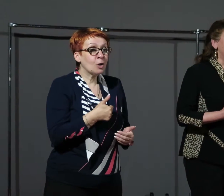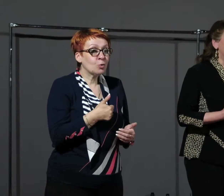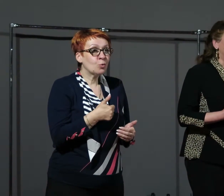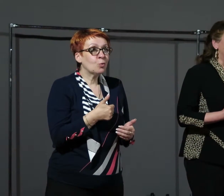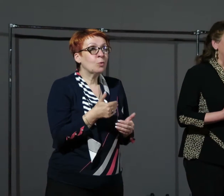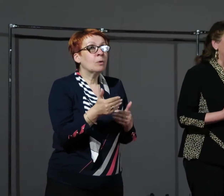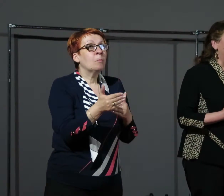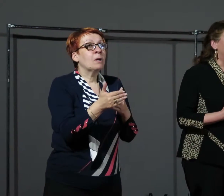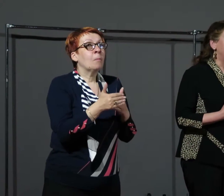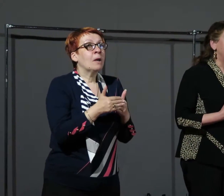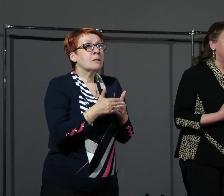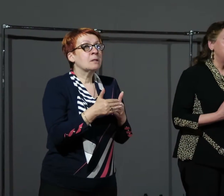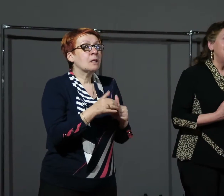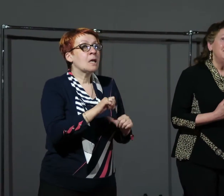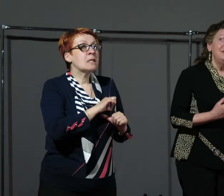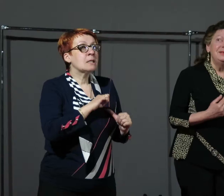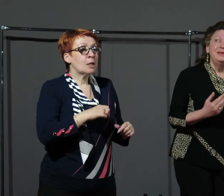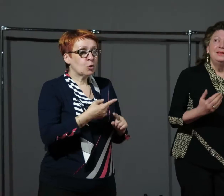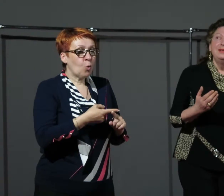к сердцу этот след.